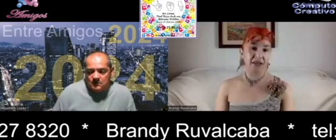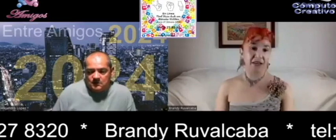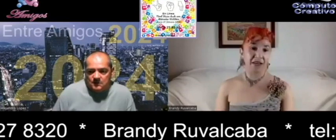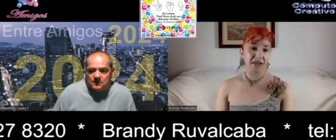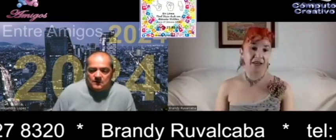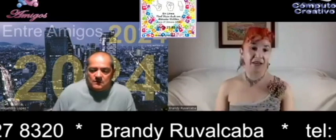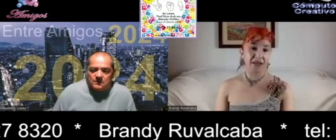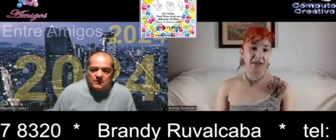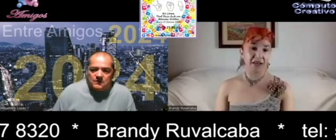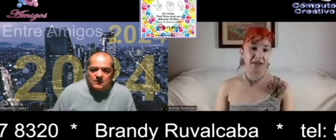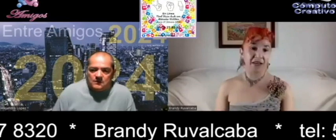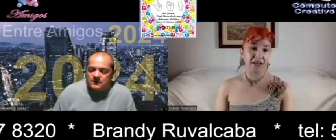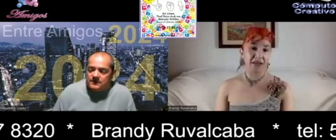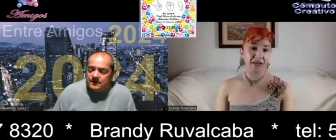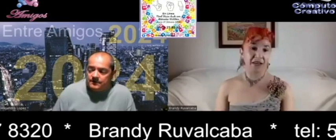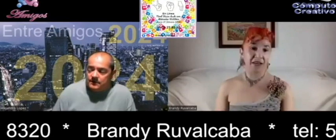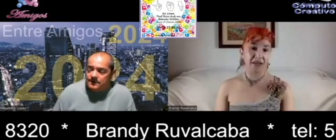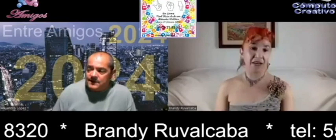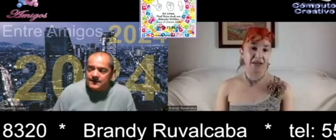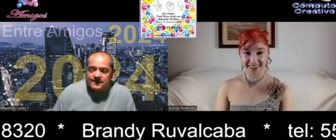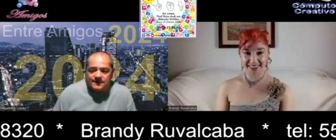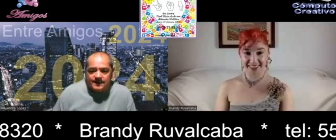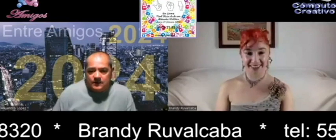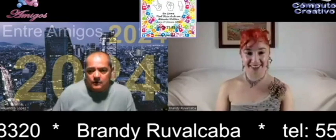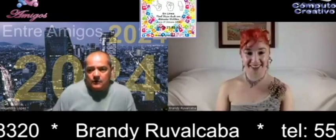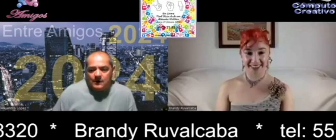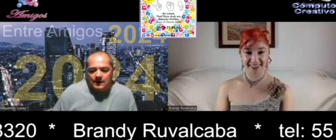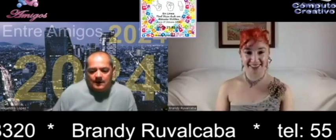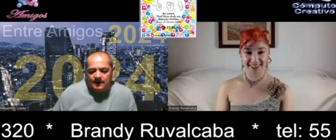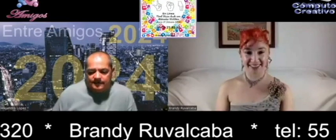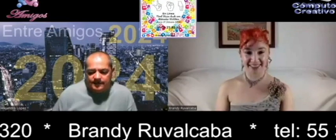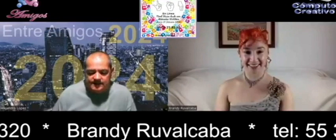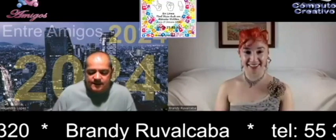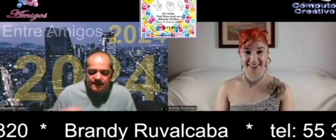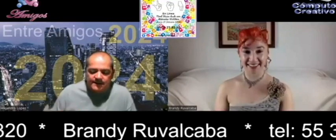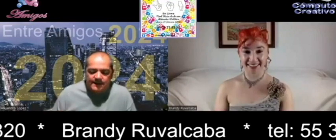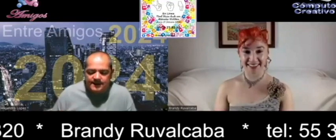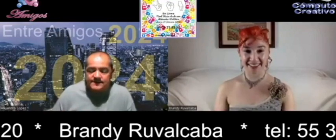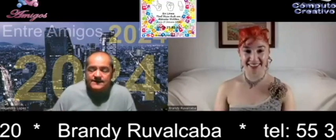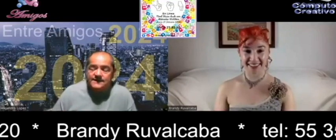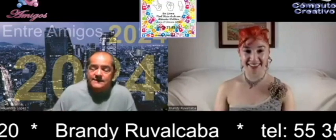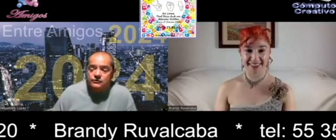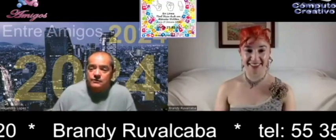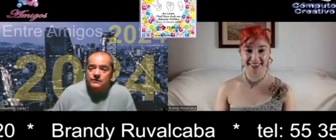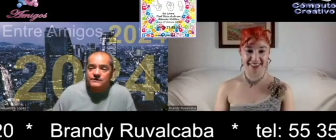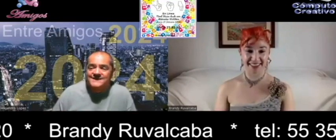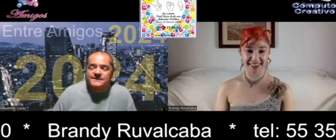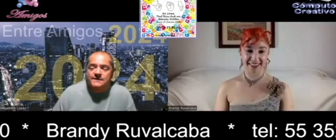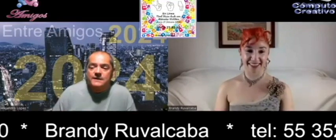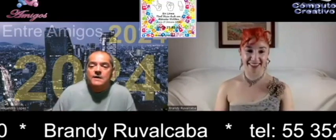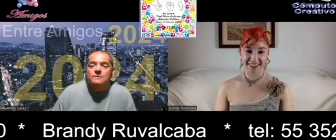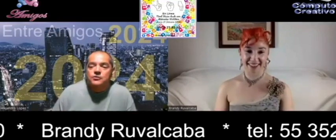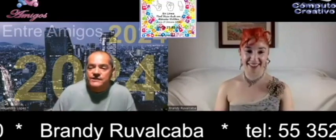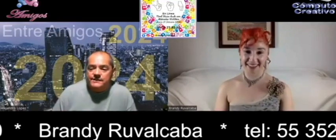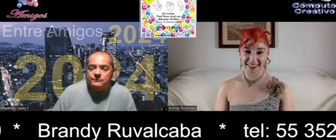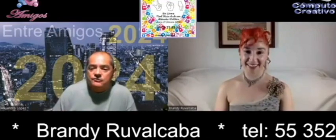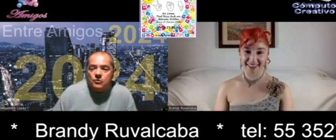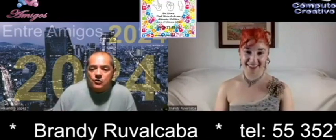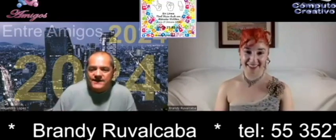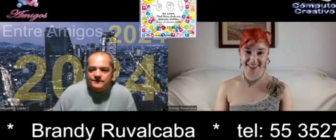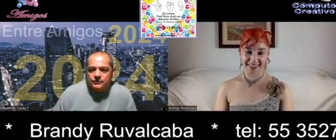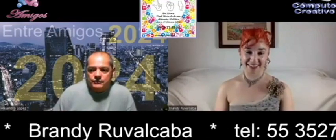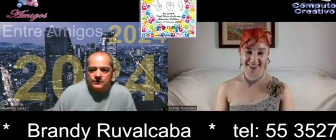las otras lenguas, ¿no? sí, el problema que tiene el gringo, a diferencia del inglés, es que en Estados Unidos existen